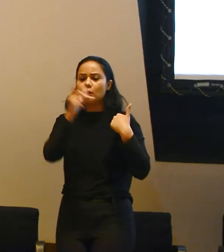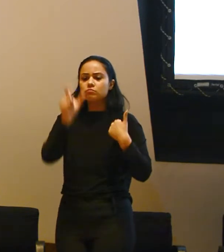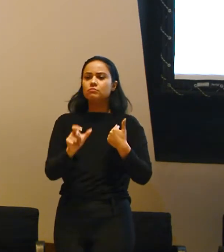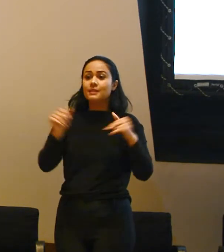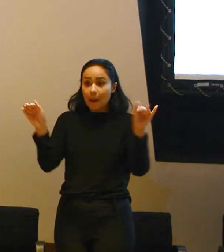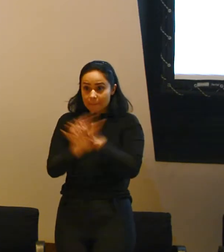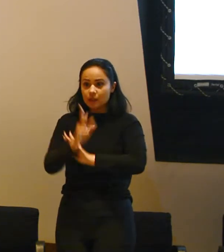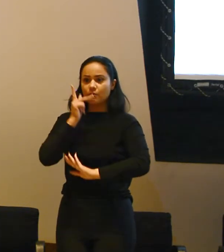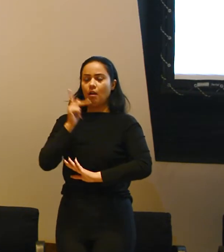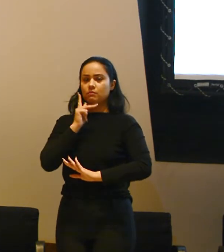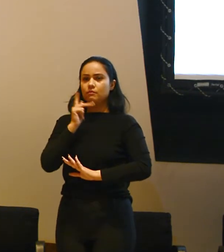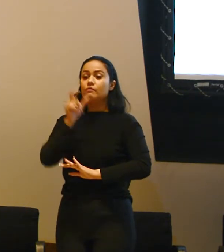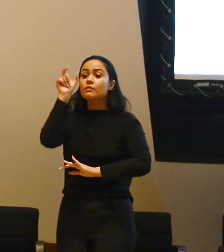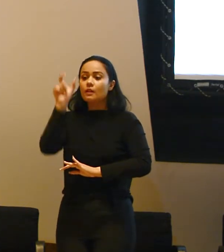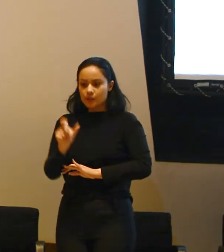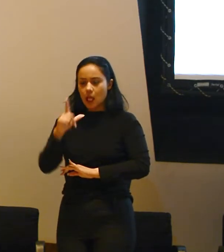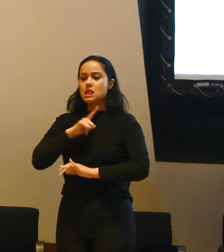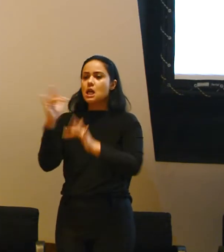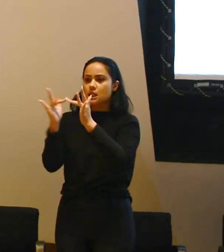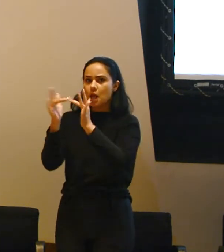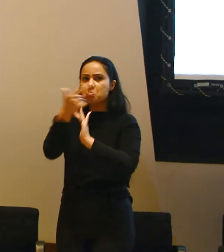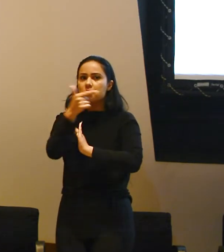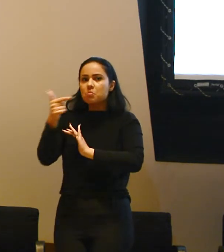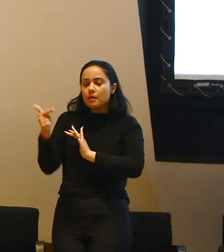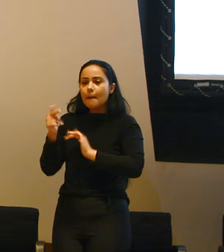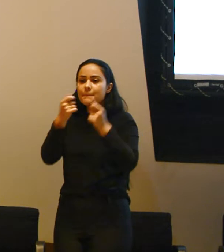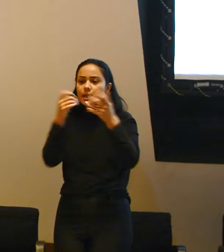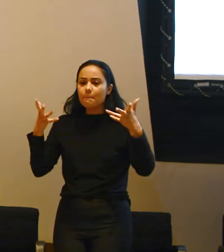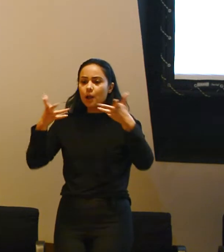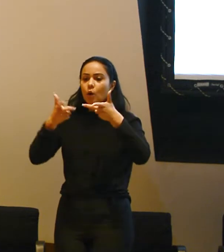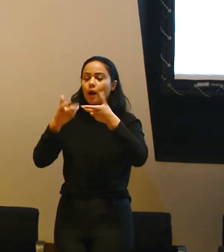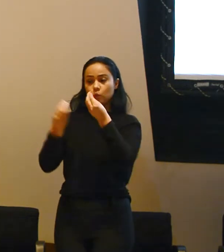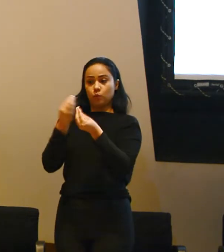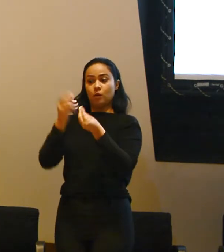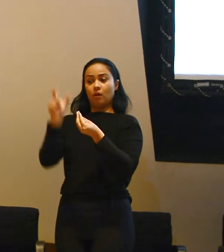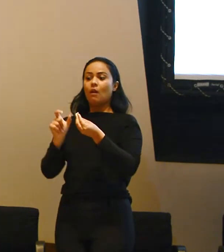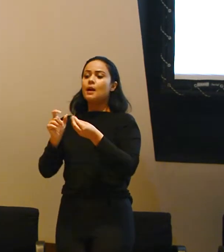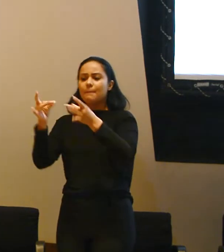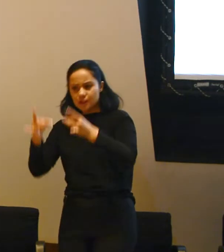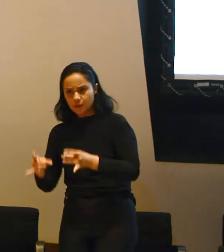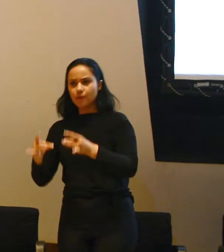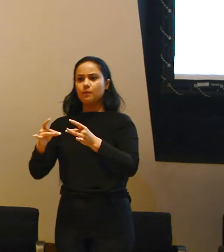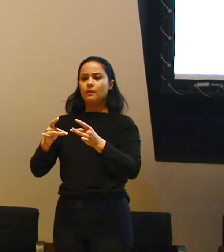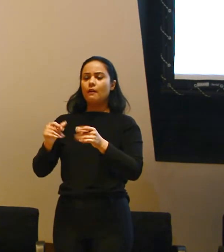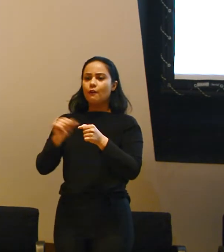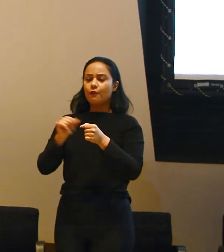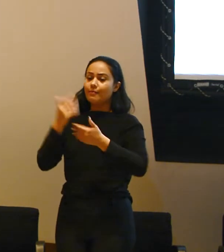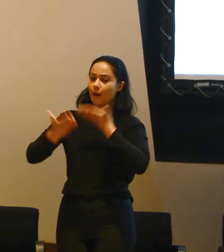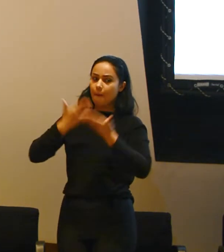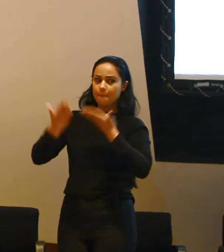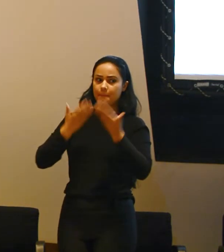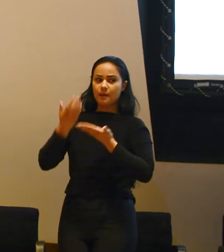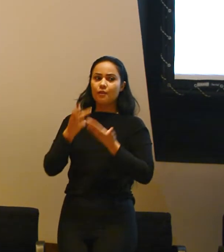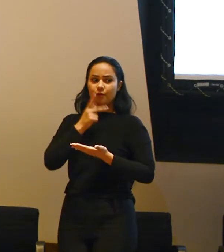paciente termina em falar. Você está tendo acesso, não está tendo acesso, precisa melhorar nessas habilidades. E aí a fono que faz a terapia conversa